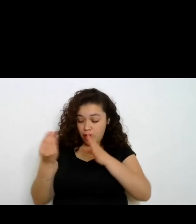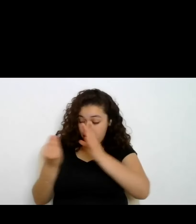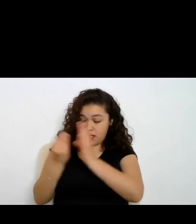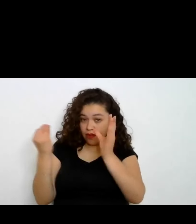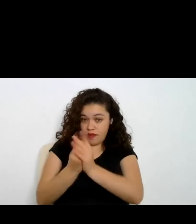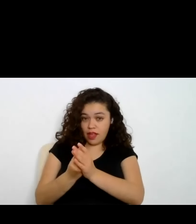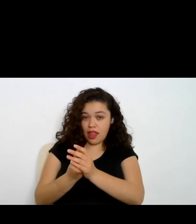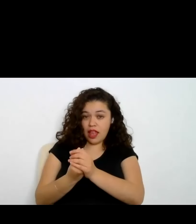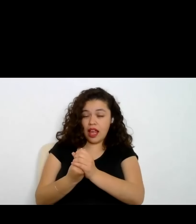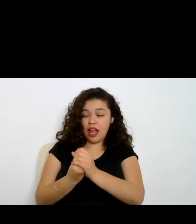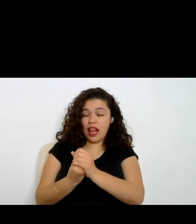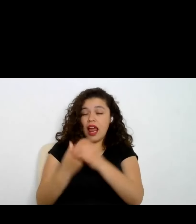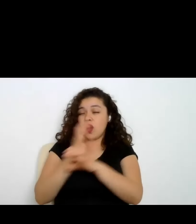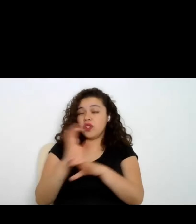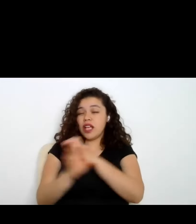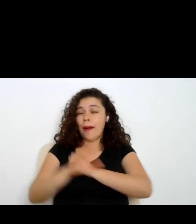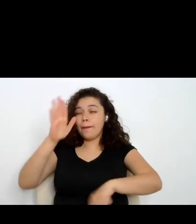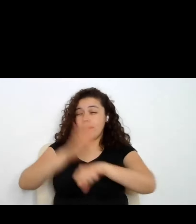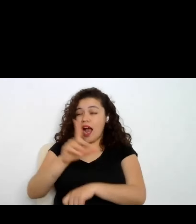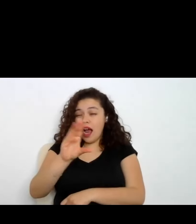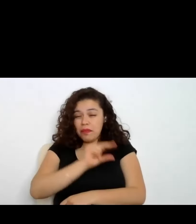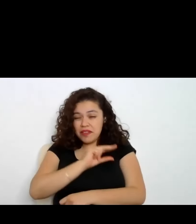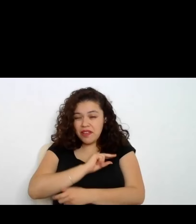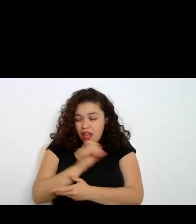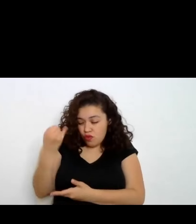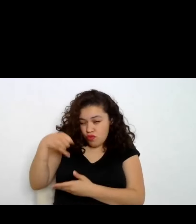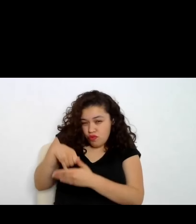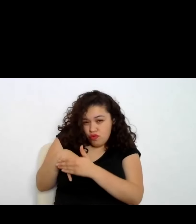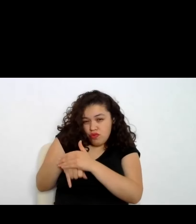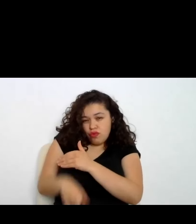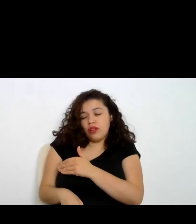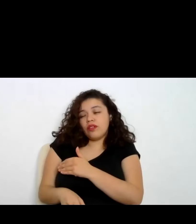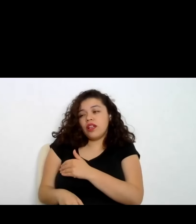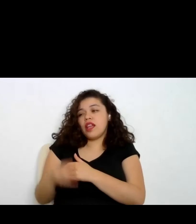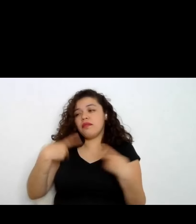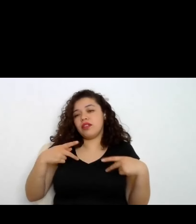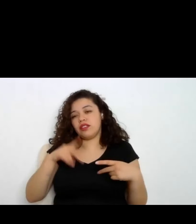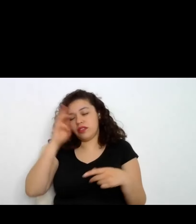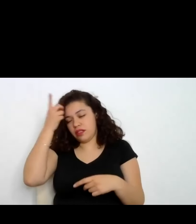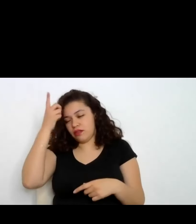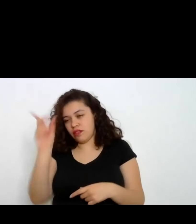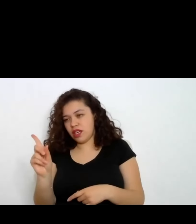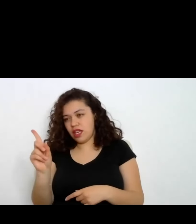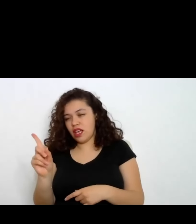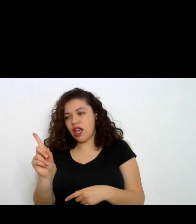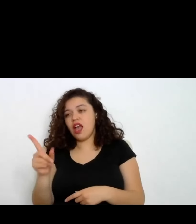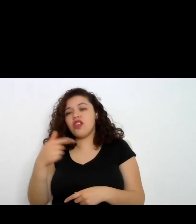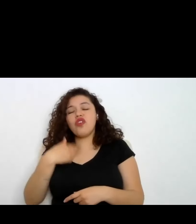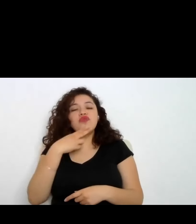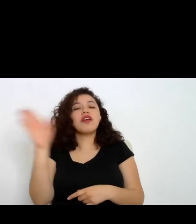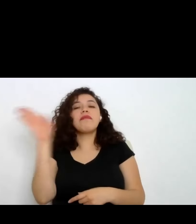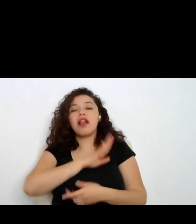esfera más íntima del titular o cuya utilización indebida puede dar origen a discriminación o conlleve